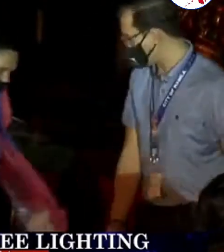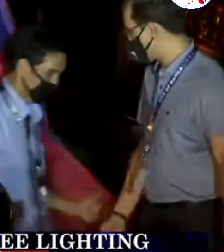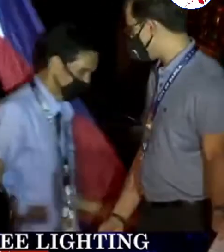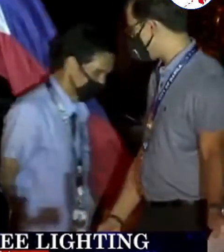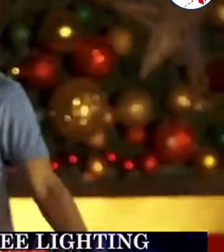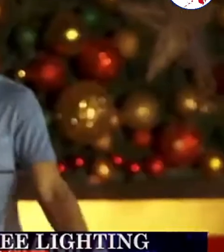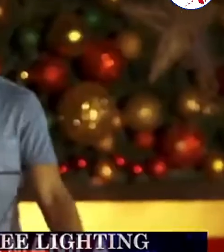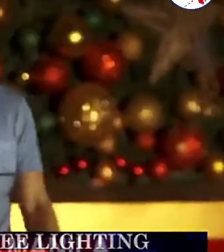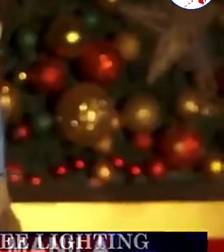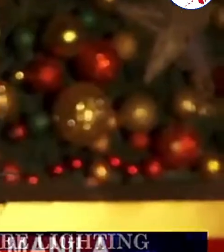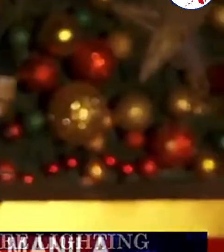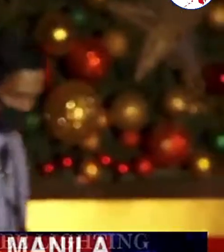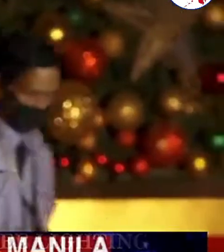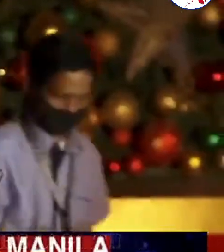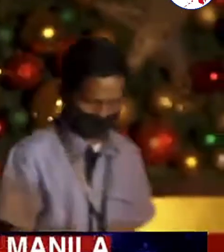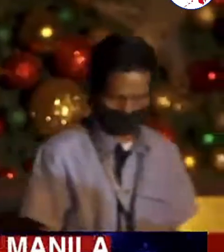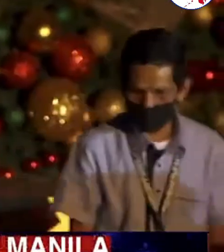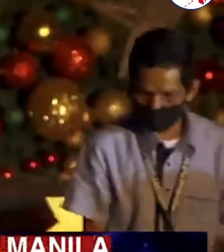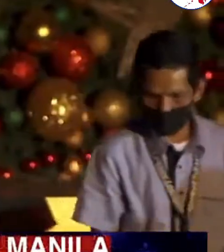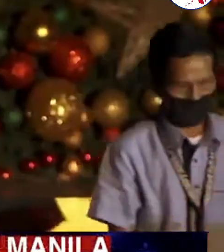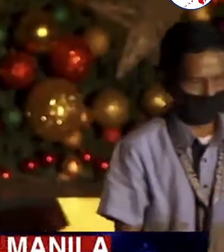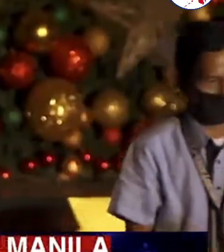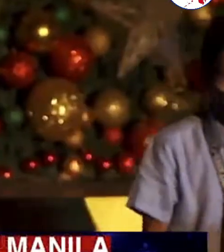Para makita ng mga manonood.